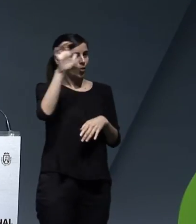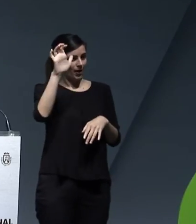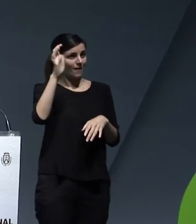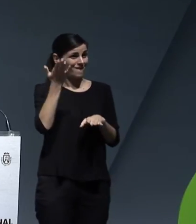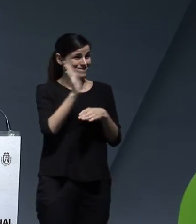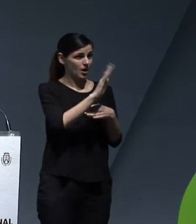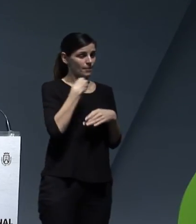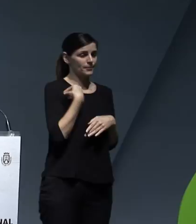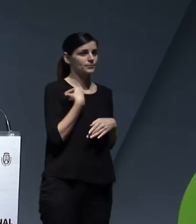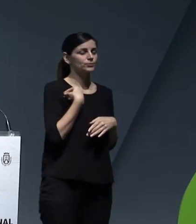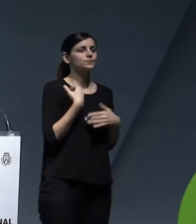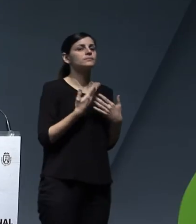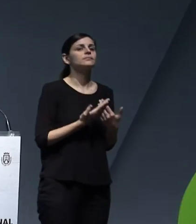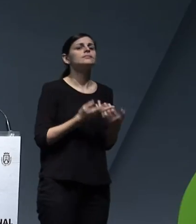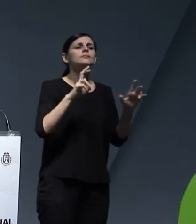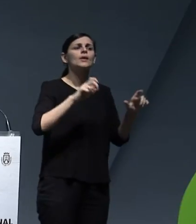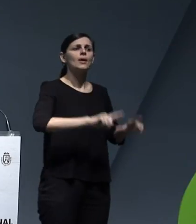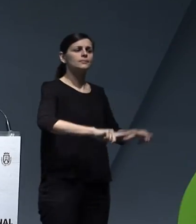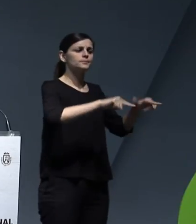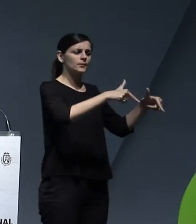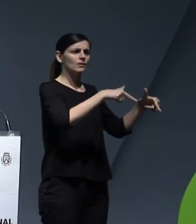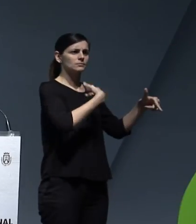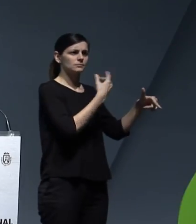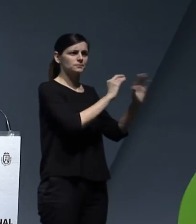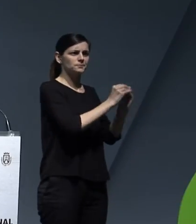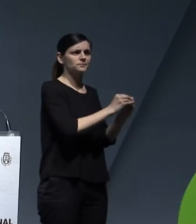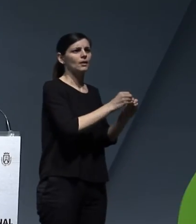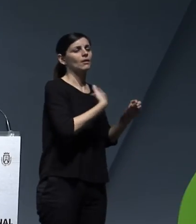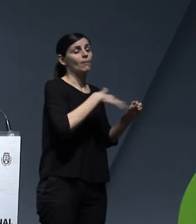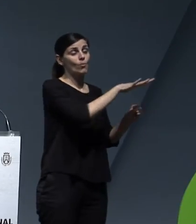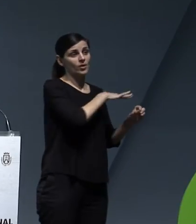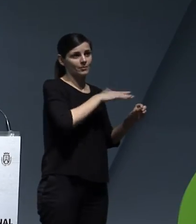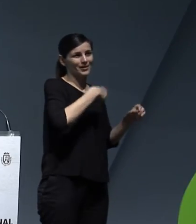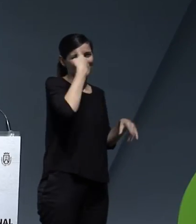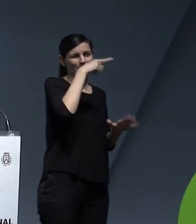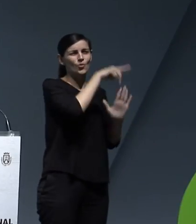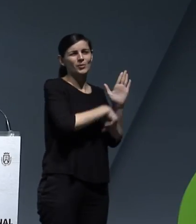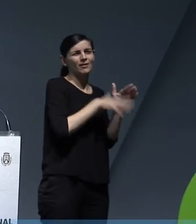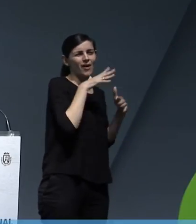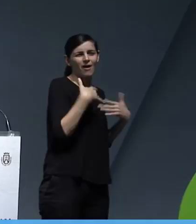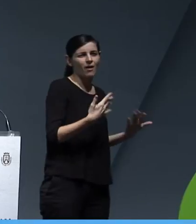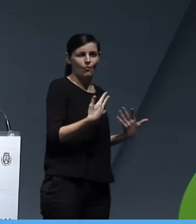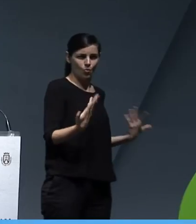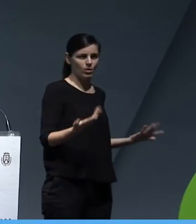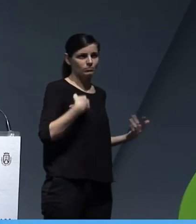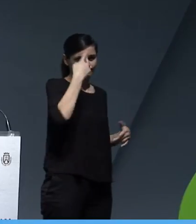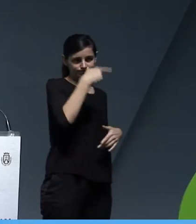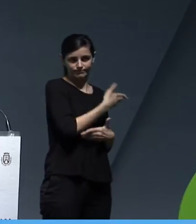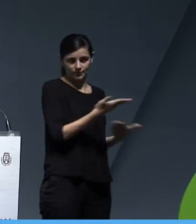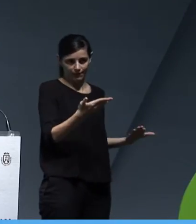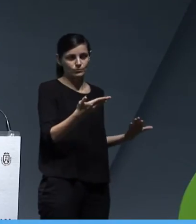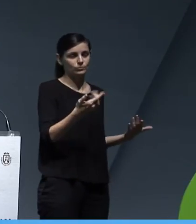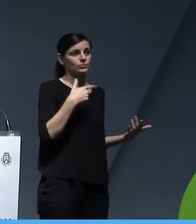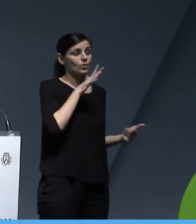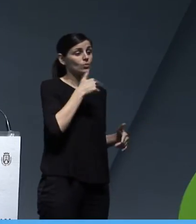En materia de tratamiento de residuos municipales, todos sabemos cuál es la normativa actual, que tiene